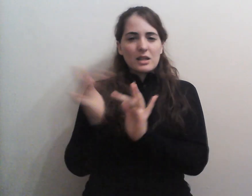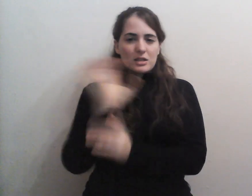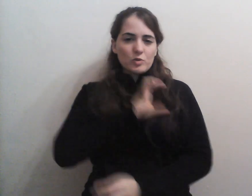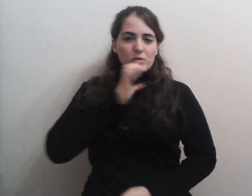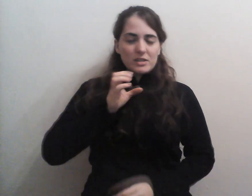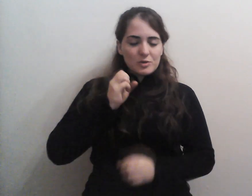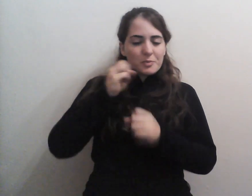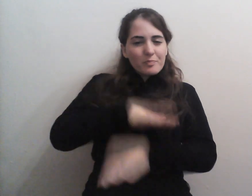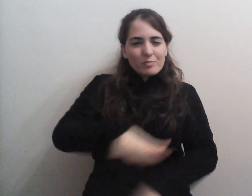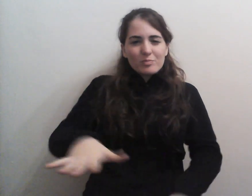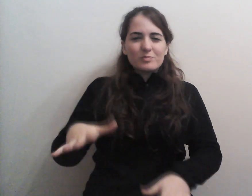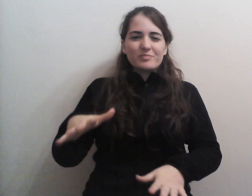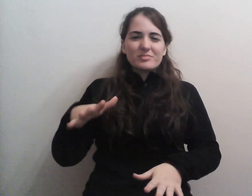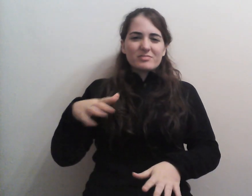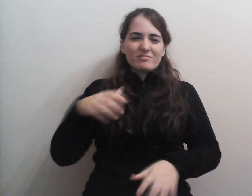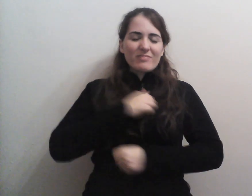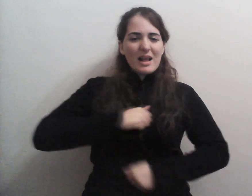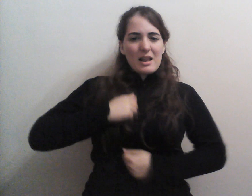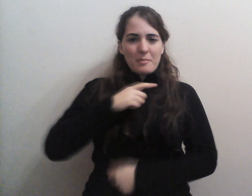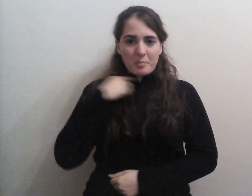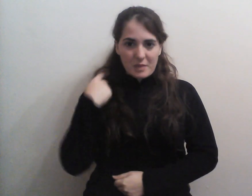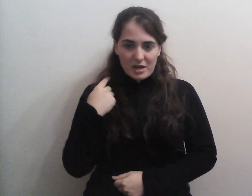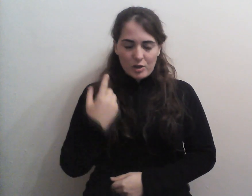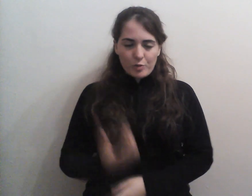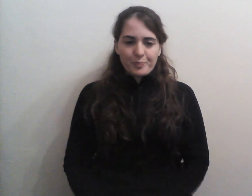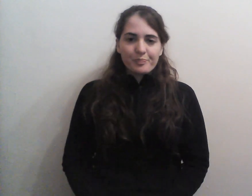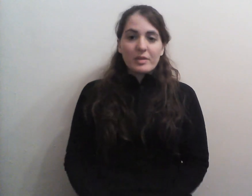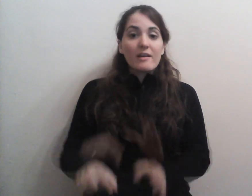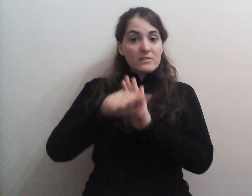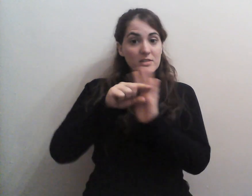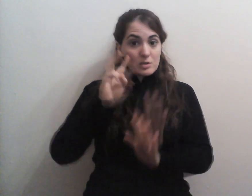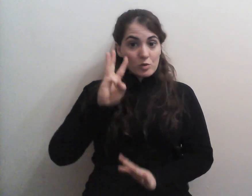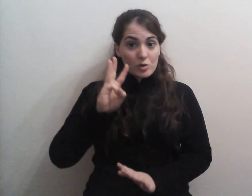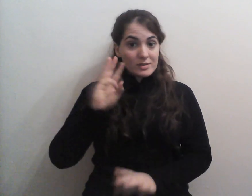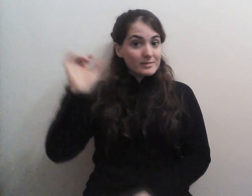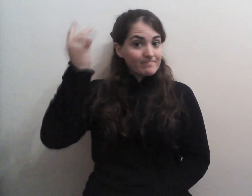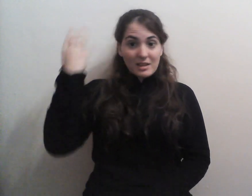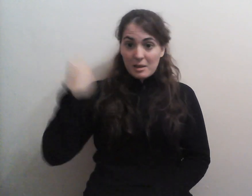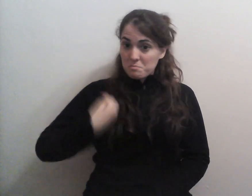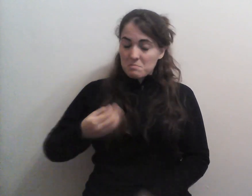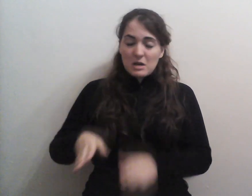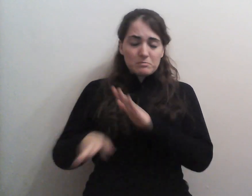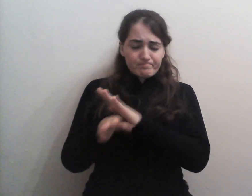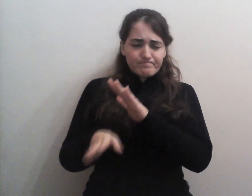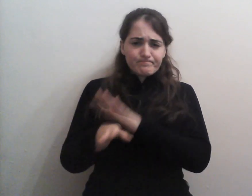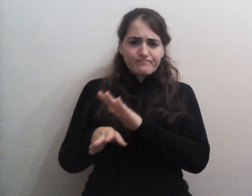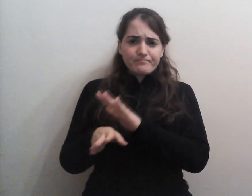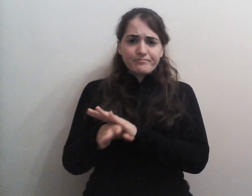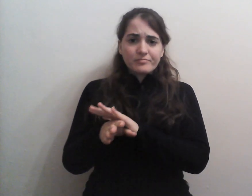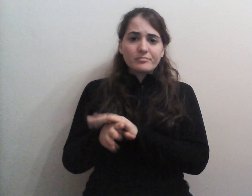pensamiento, proclamando la grandeza de la salvación de nuestro Dios trino. El versículo 3 dice que Dios hace dos cosas en